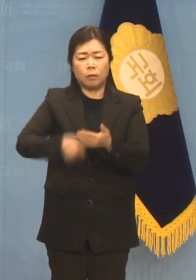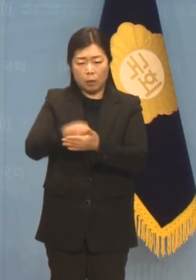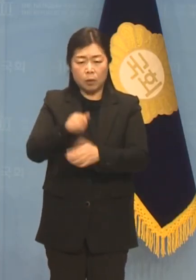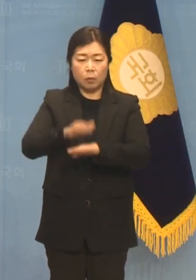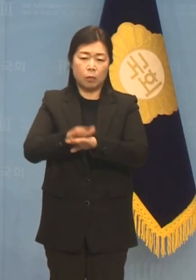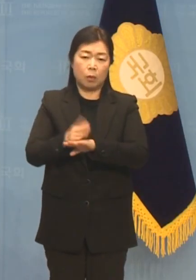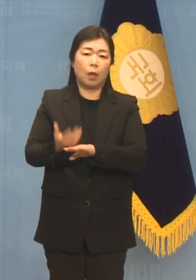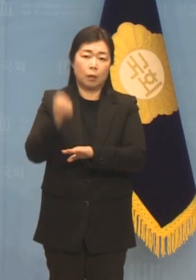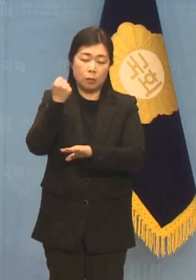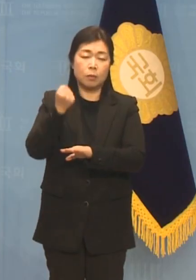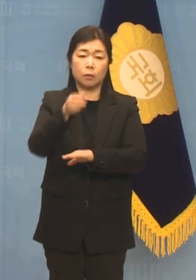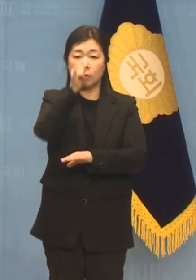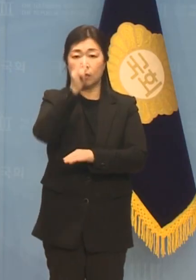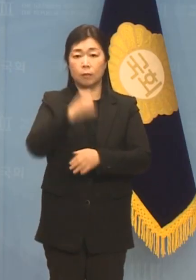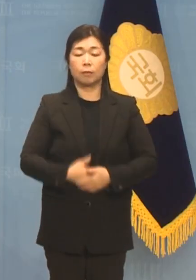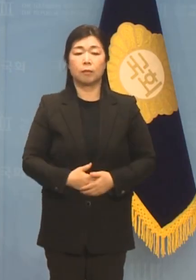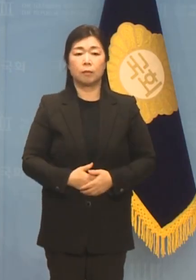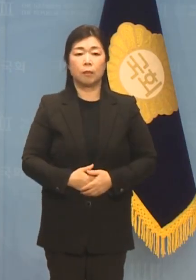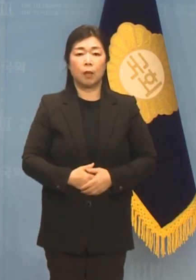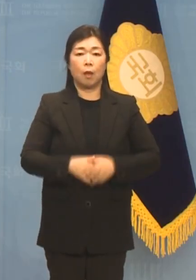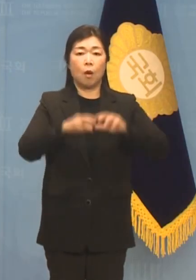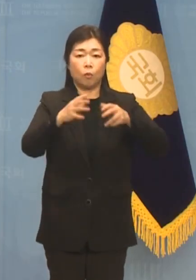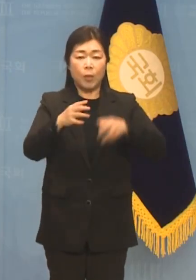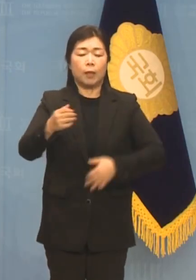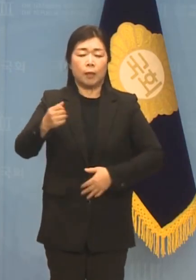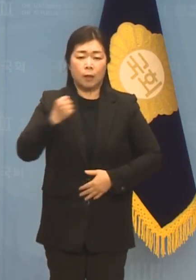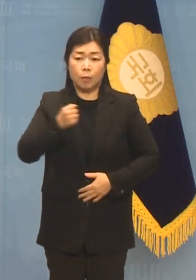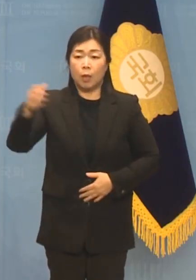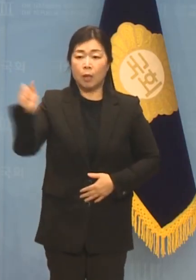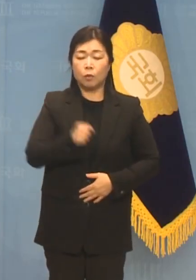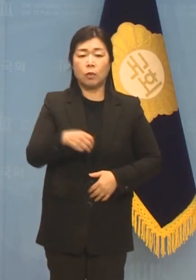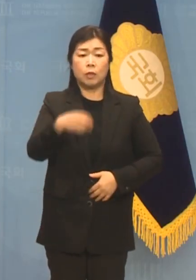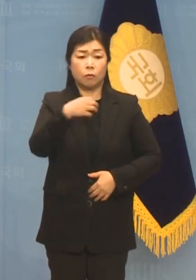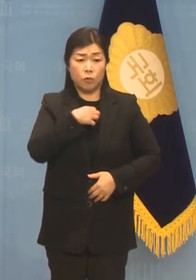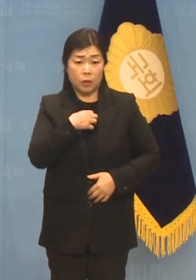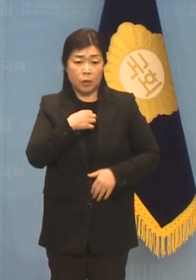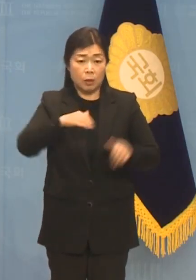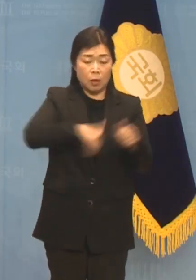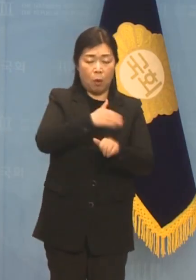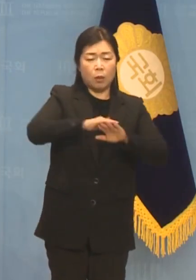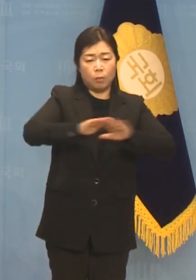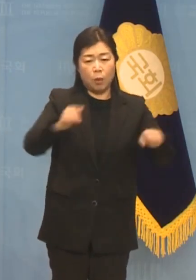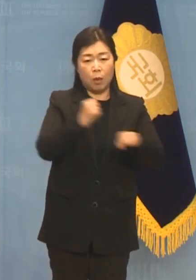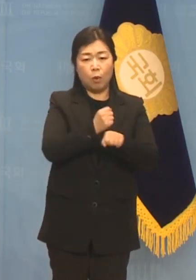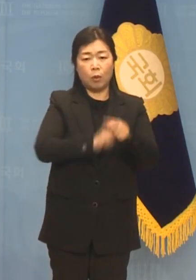있습니다. 국민의 힘으로 반드시 이 위기를 극복하고